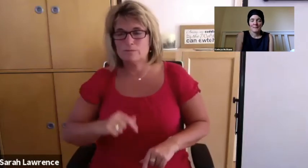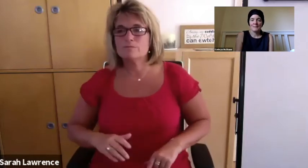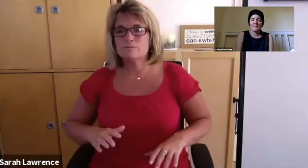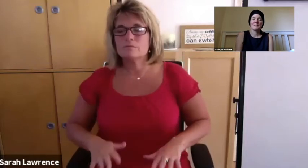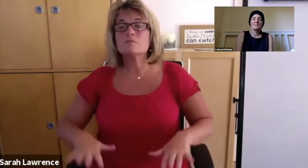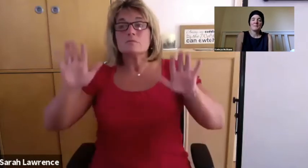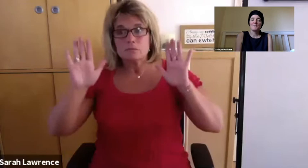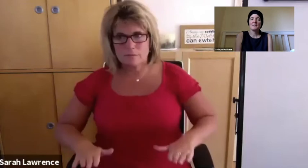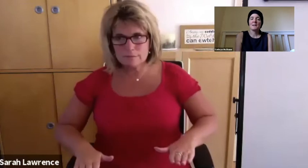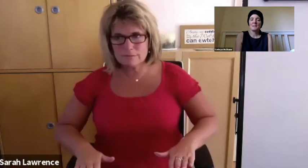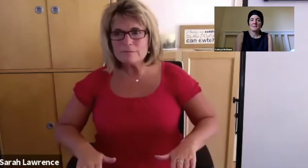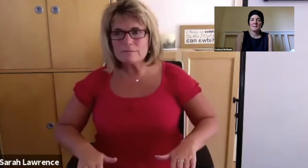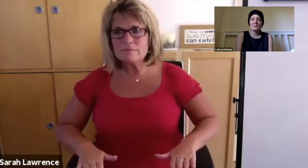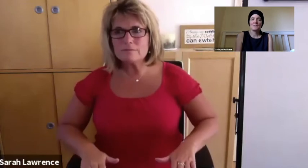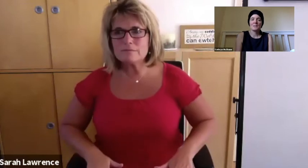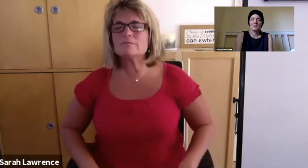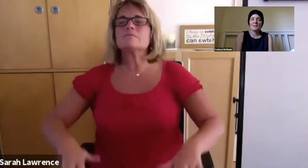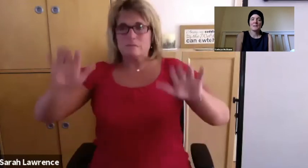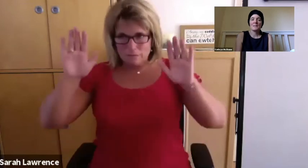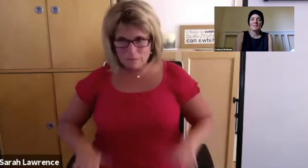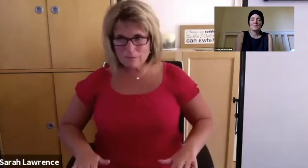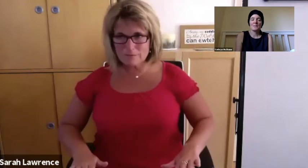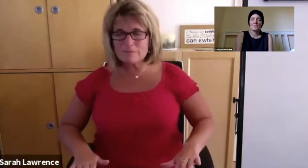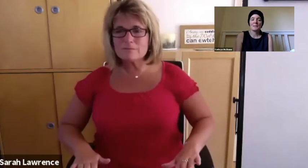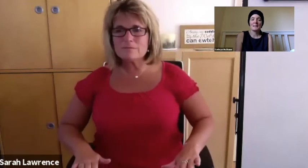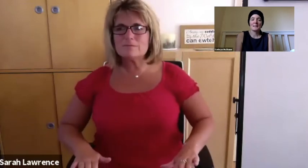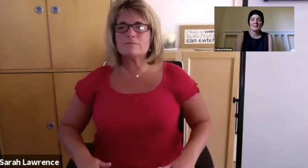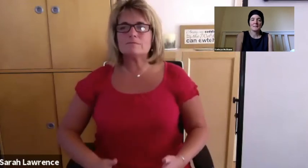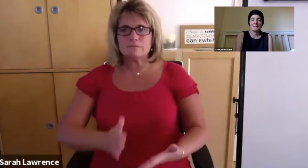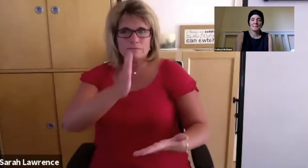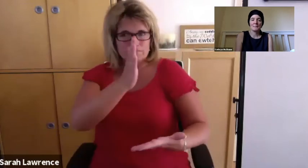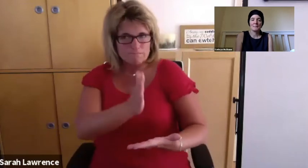Felly, dyma fi'n dangos yr dwy llinell.